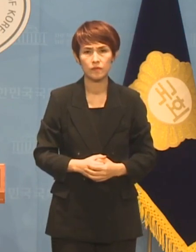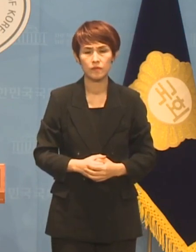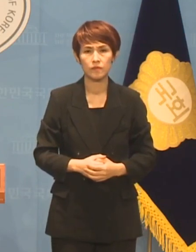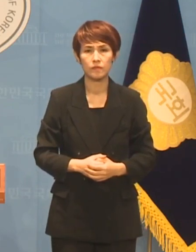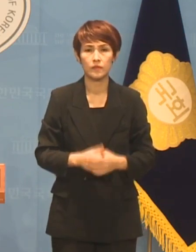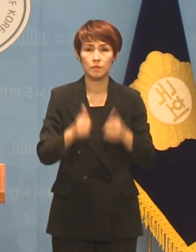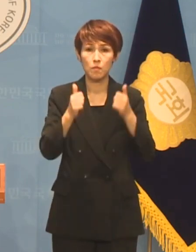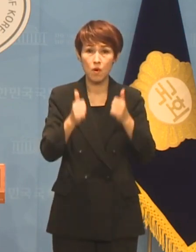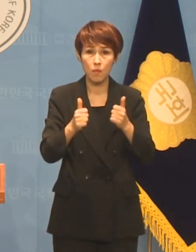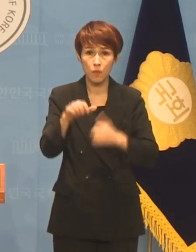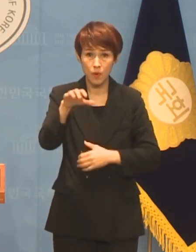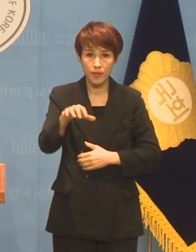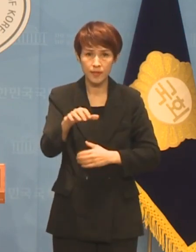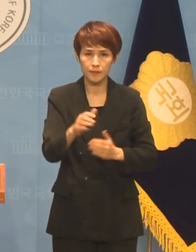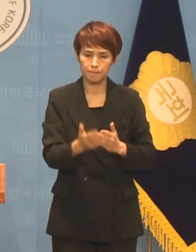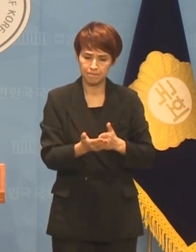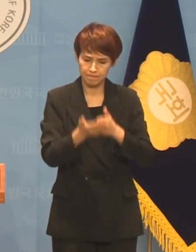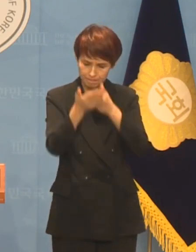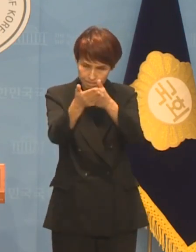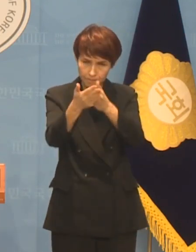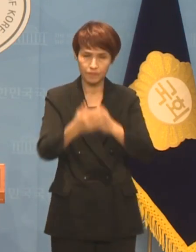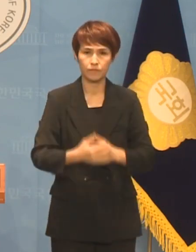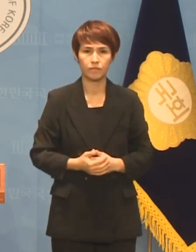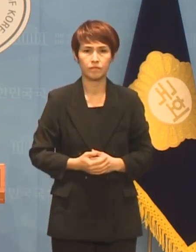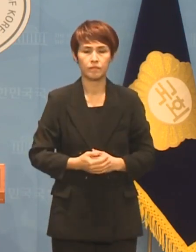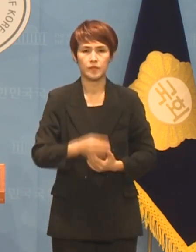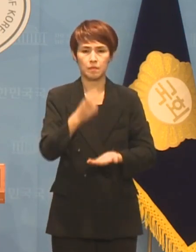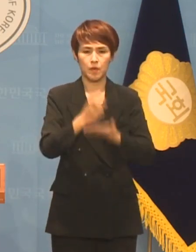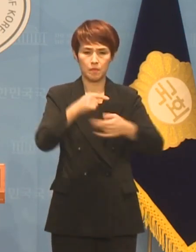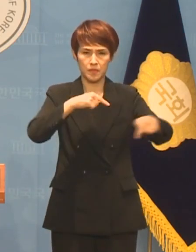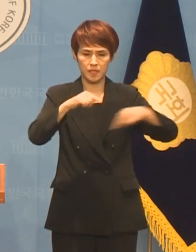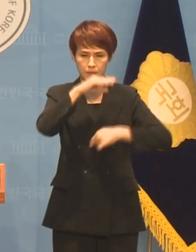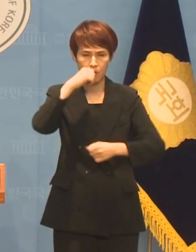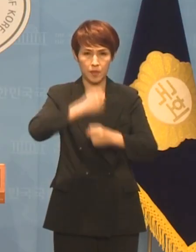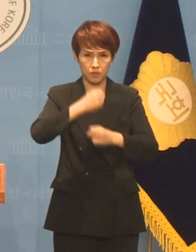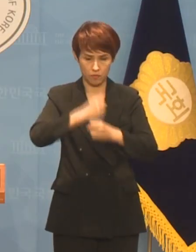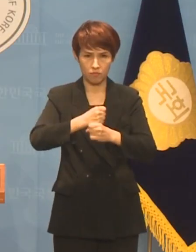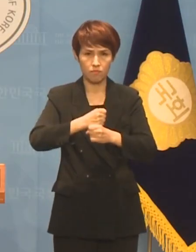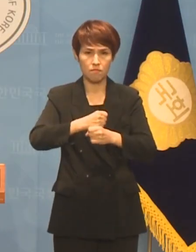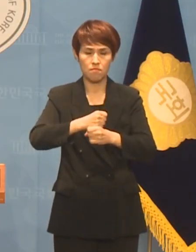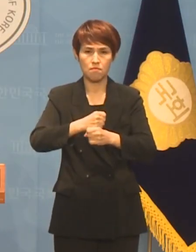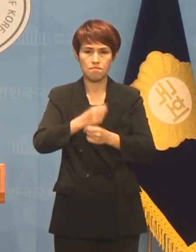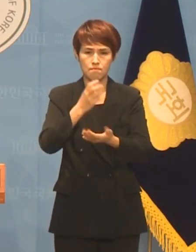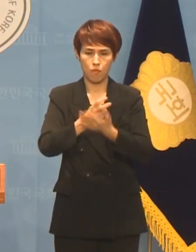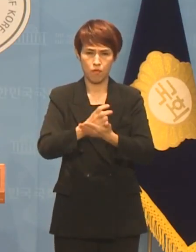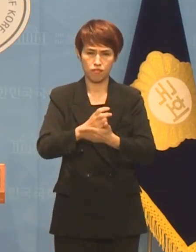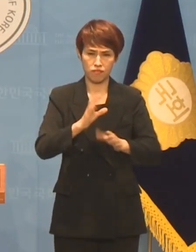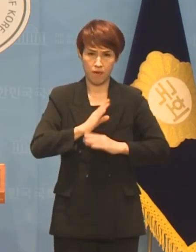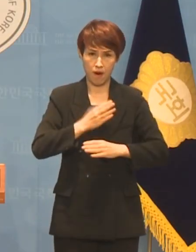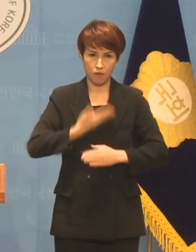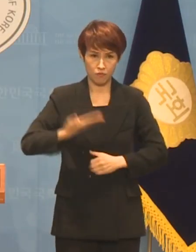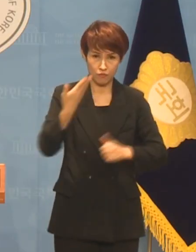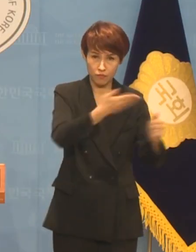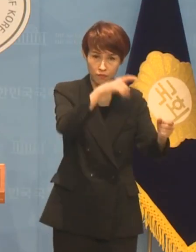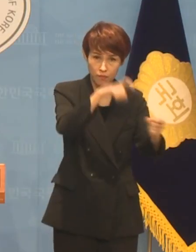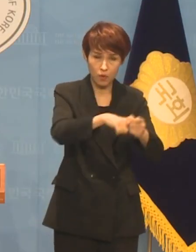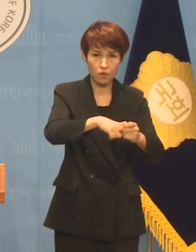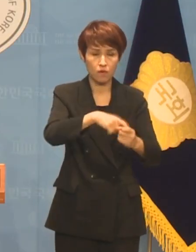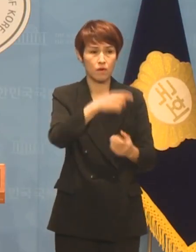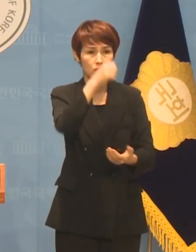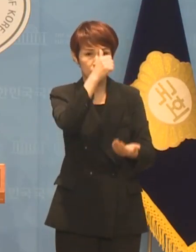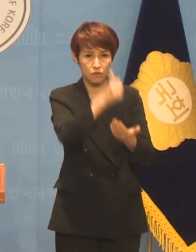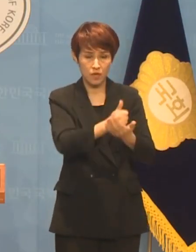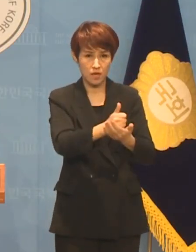법원에 촉구합니다. 법치를 바로 세우고 법치의 엄중함을 깨우쳐 줄 수 있도록 죄를